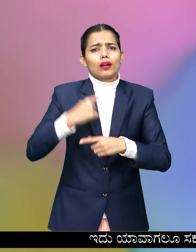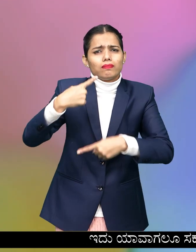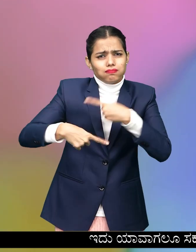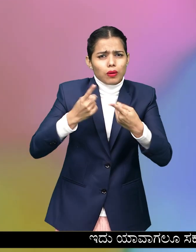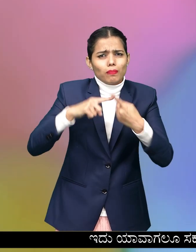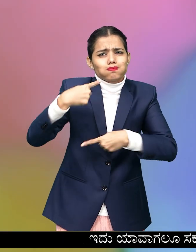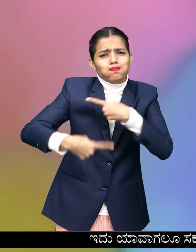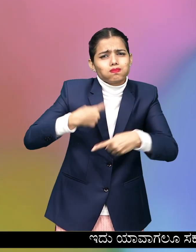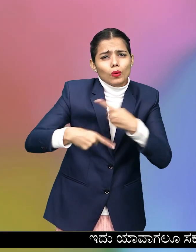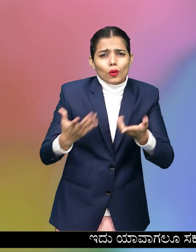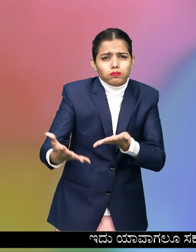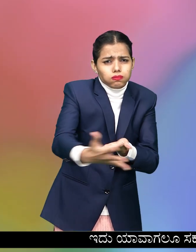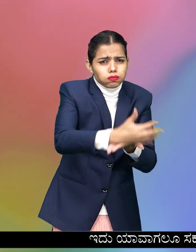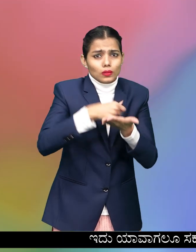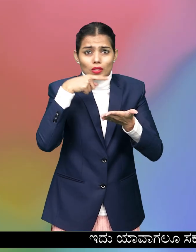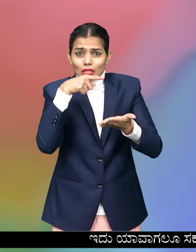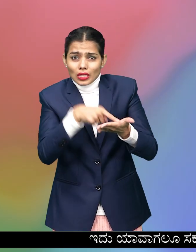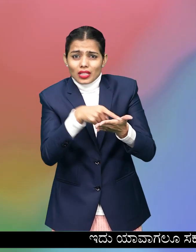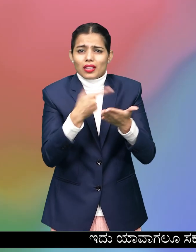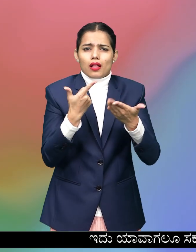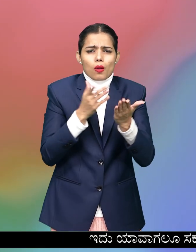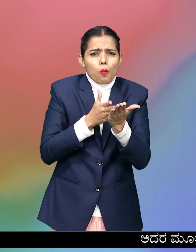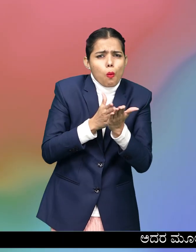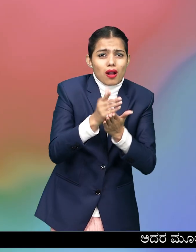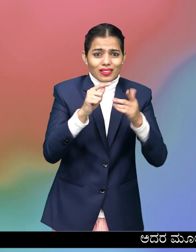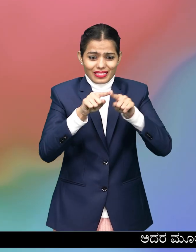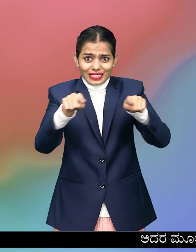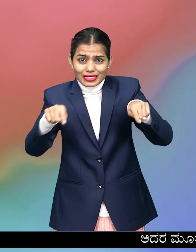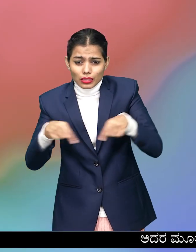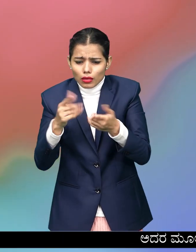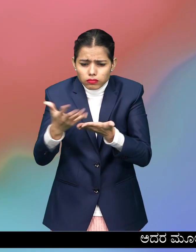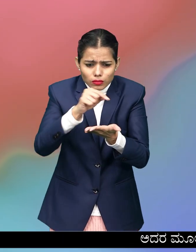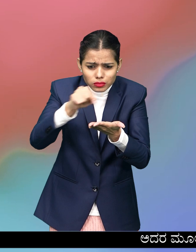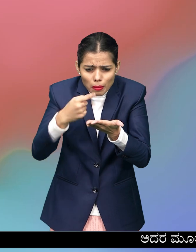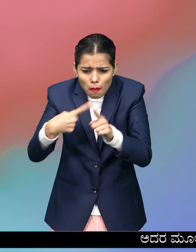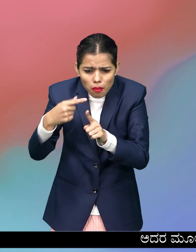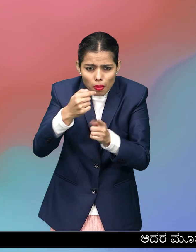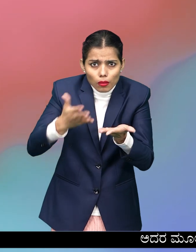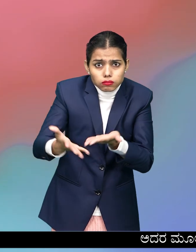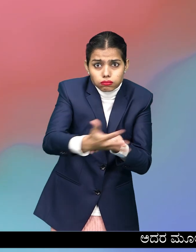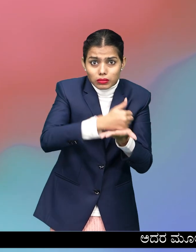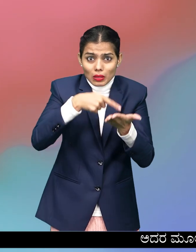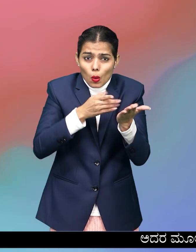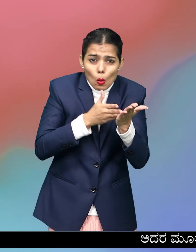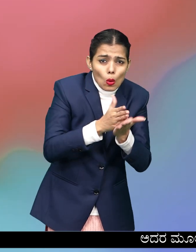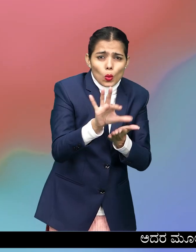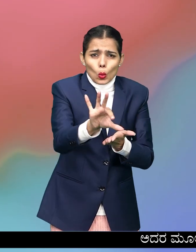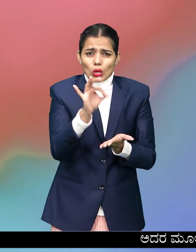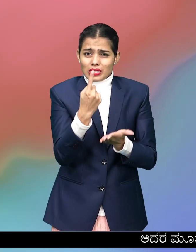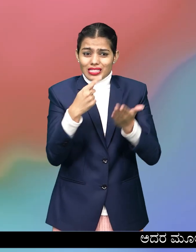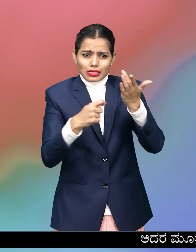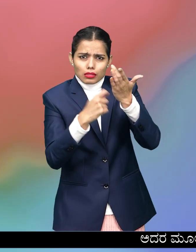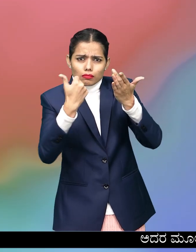ಇದು ಯಾವಾಗಲೂ ಸರ್ಕ್ಯೂಟ್ನಲ್ಲಿ ಸರಣಿಯಲ್ಲಿ ಸಂಪರ್ಕಗೊಳ್ಳುತ್ತದೆ. ಅದರ ಮೂಲಕ ವಸ್ತುವನ್ನು ಅಳೆಯಲಾಗುತ್ತದೆ.